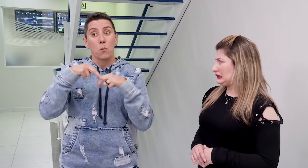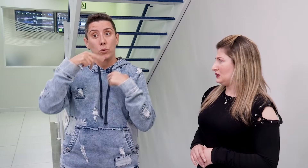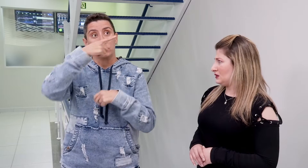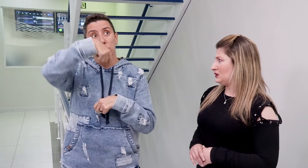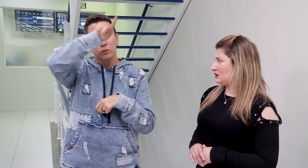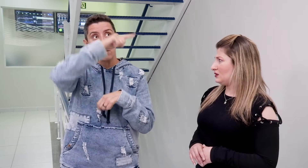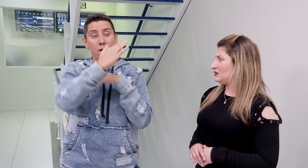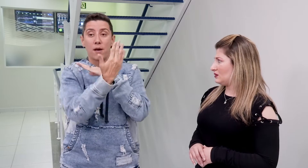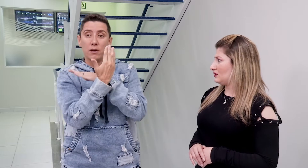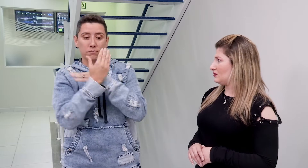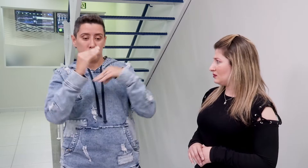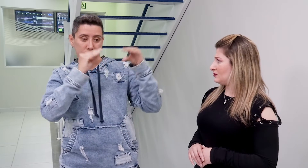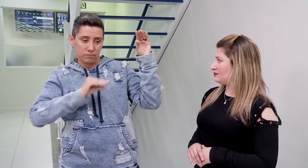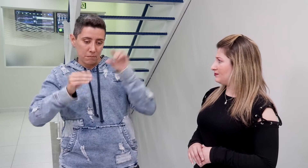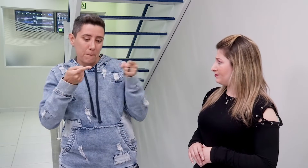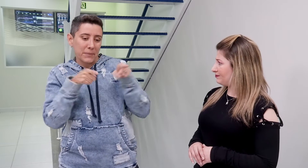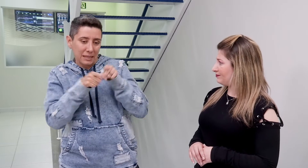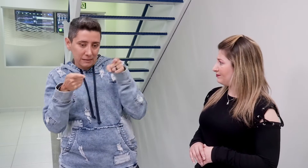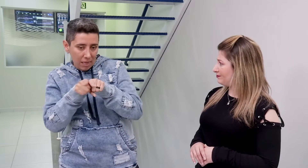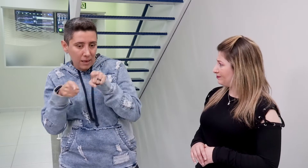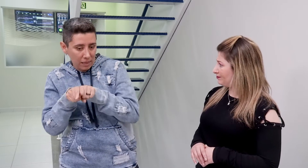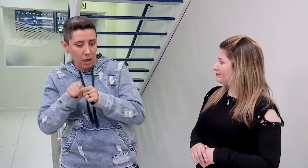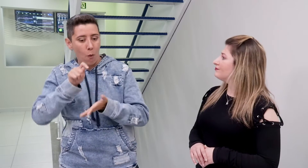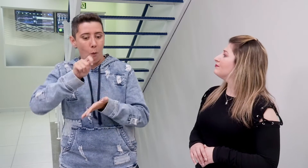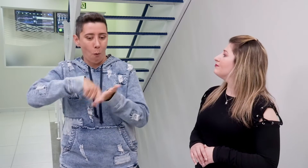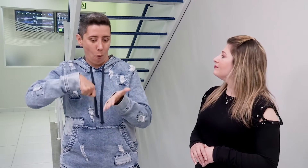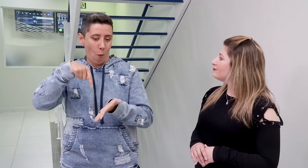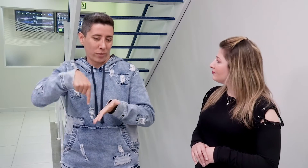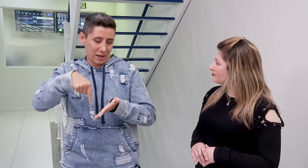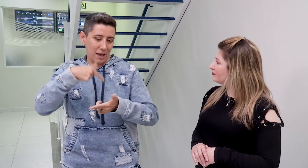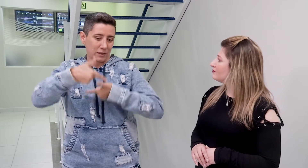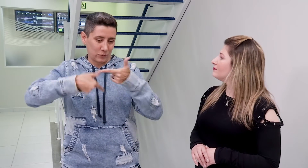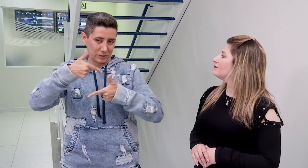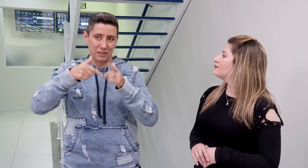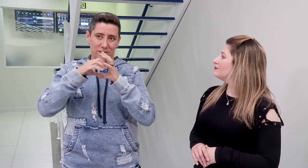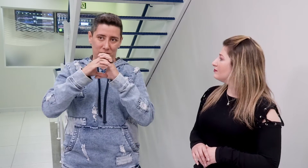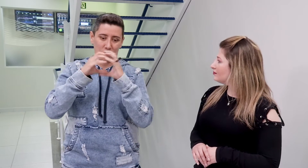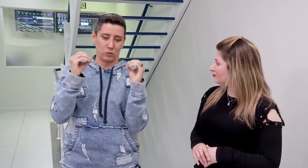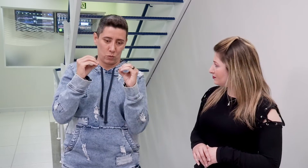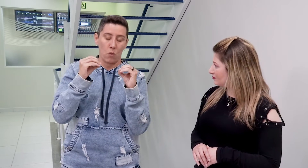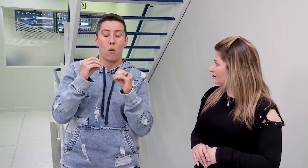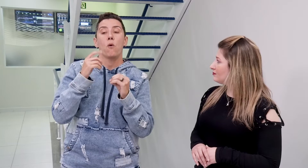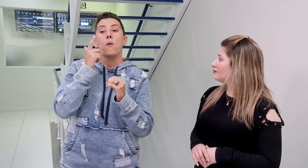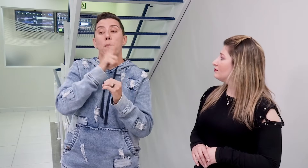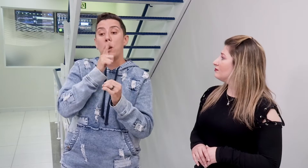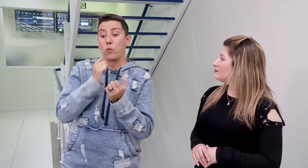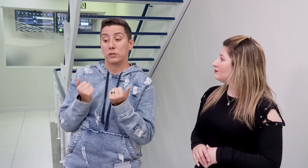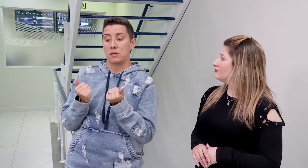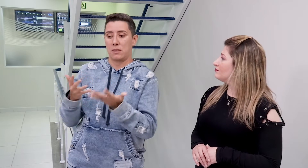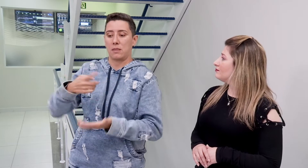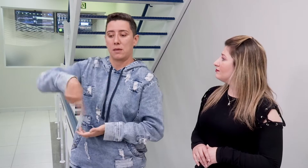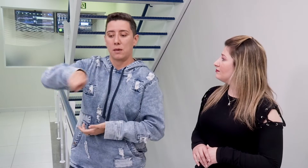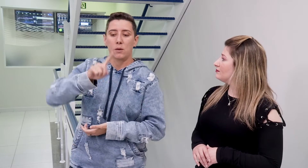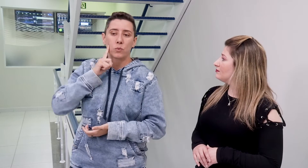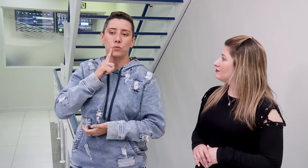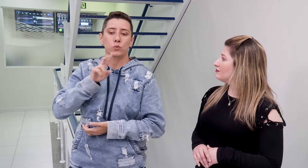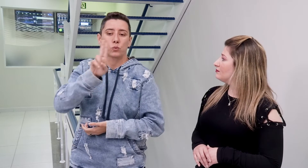vídeo, que são esses atendimentos com surdos. Então, essas parcerias, né, através de contratos, claro, é um trabalho profissional, né, que o ICOM